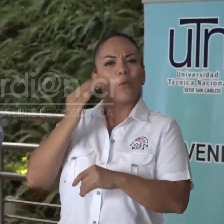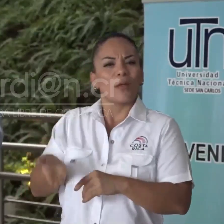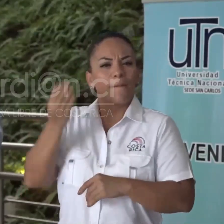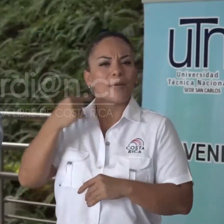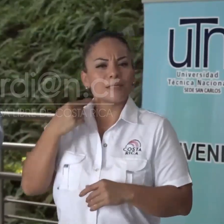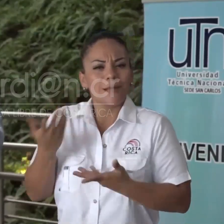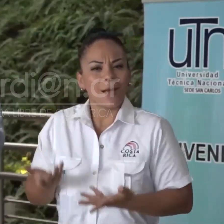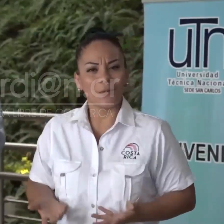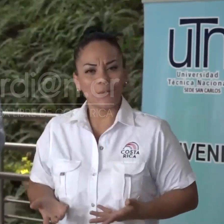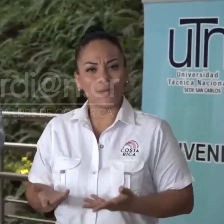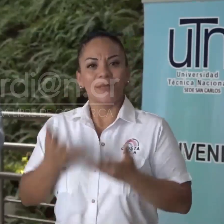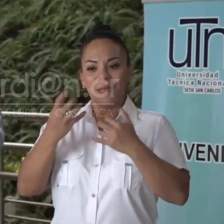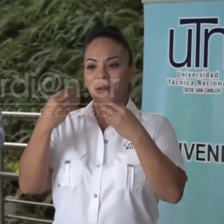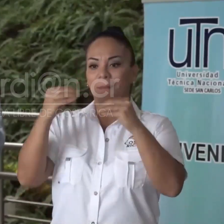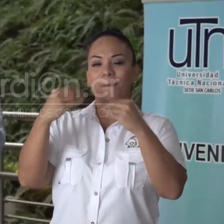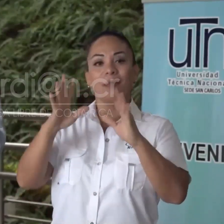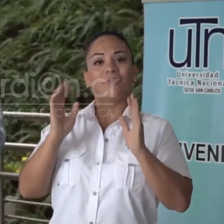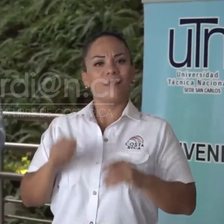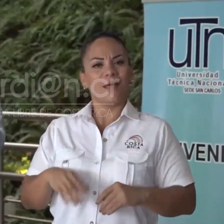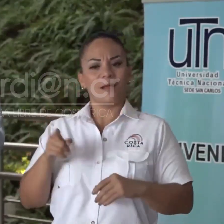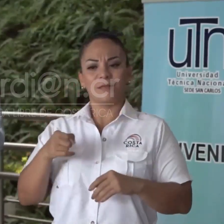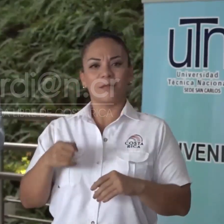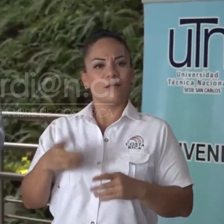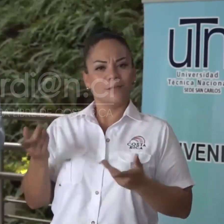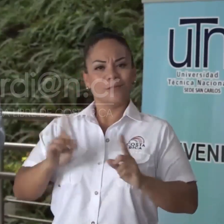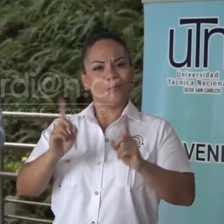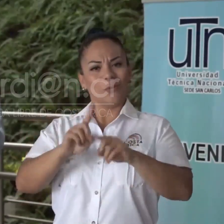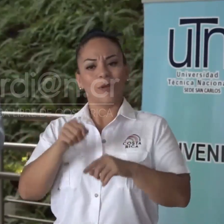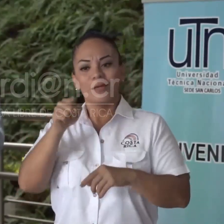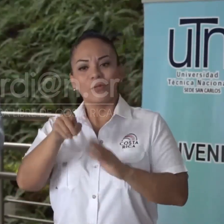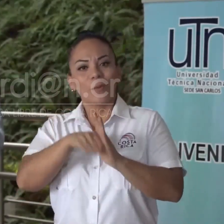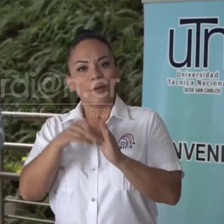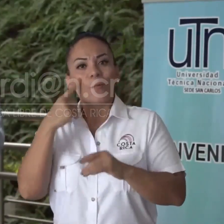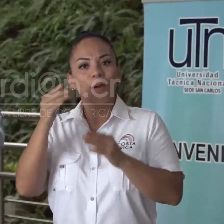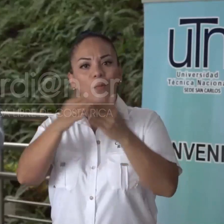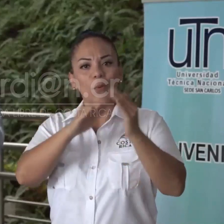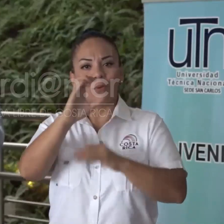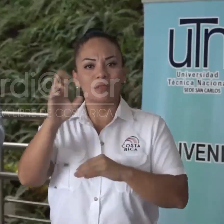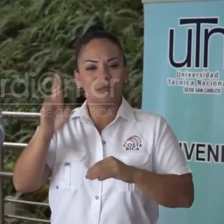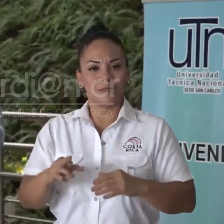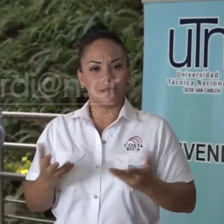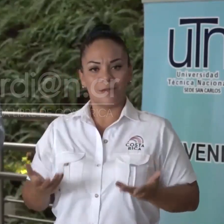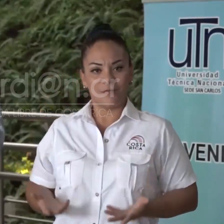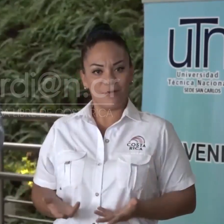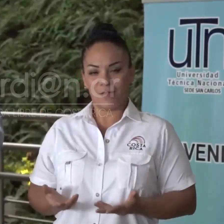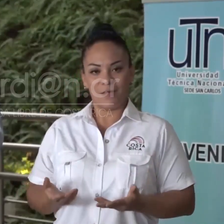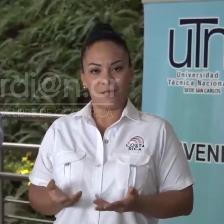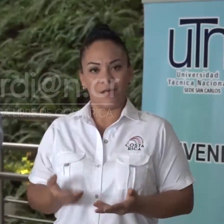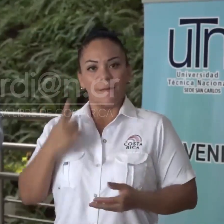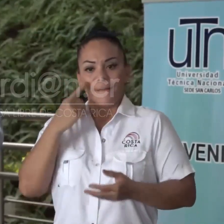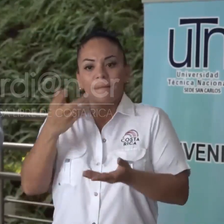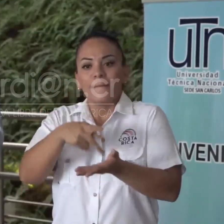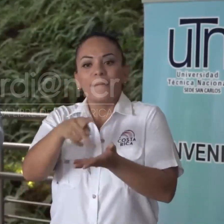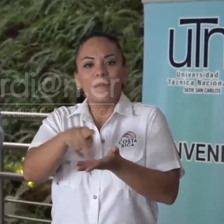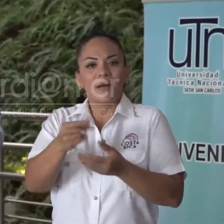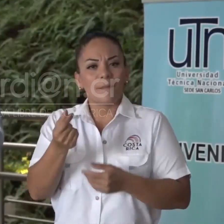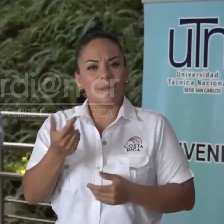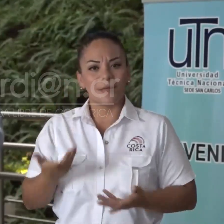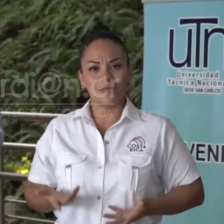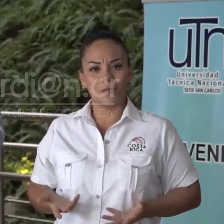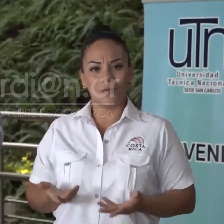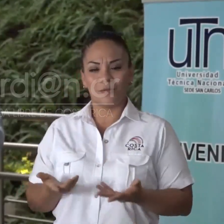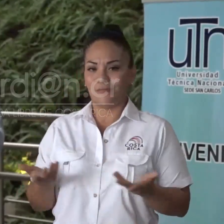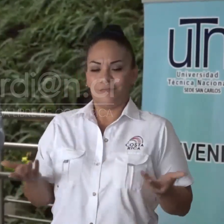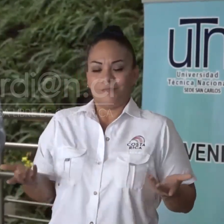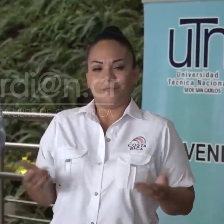Si nos lo quieren vender a precio de gallina flaca, es para el pueblo de Costa Rica, ¿para qué pagar el precio de